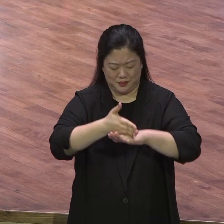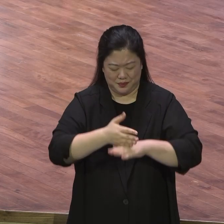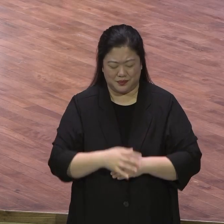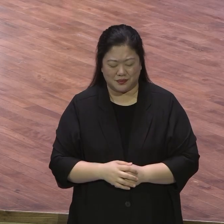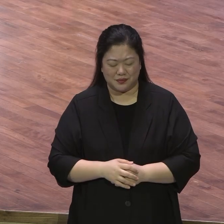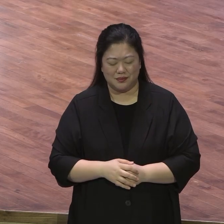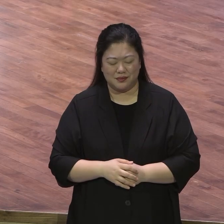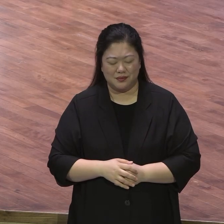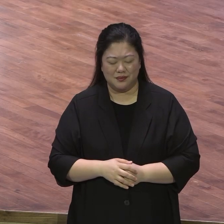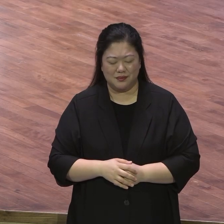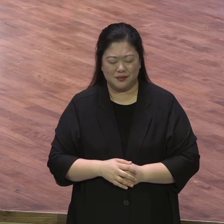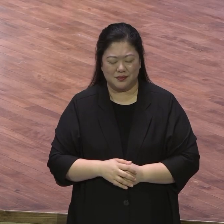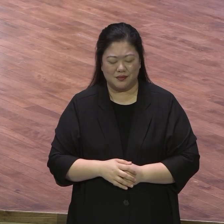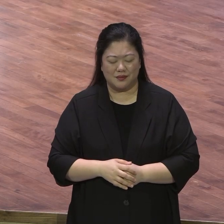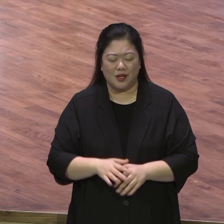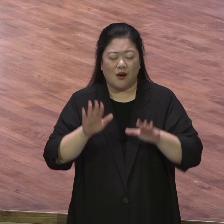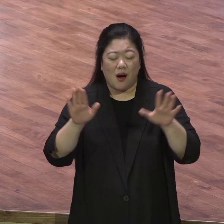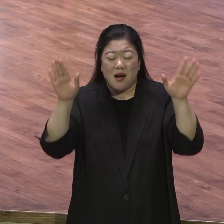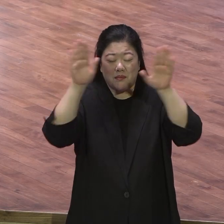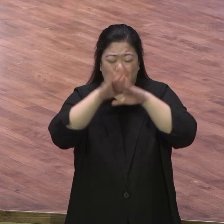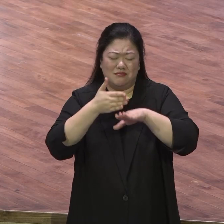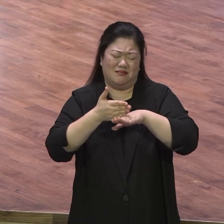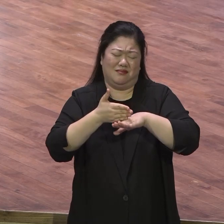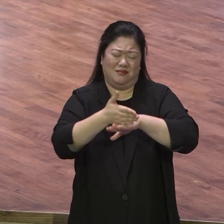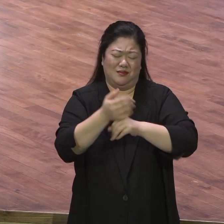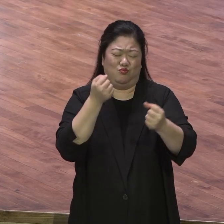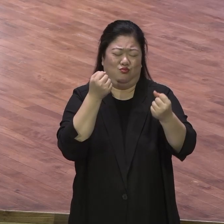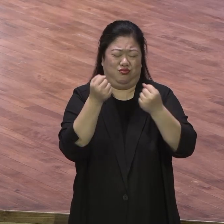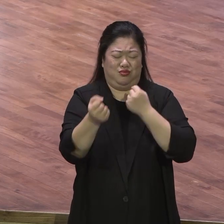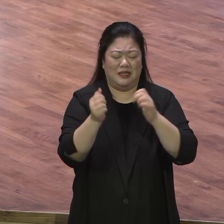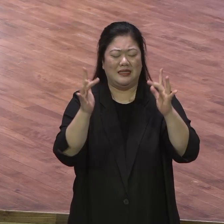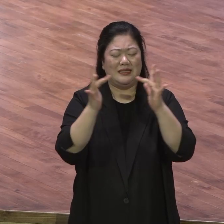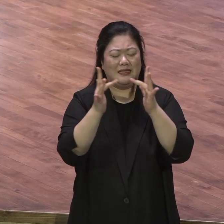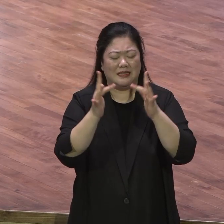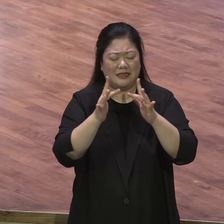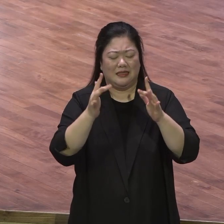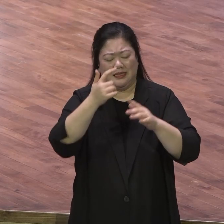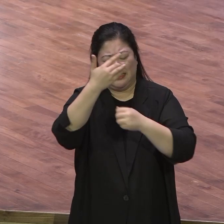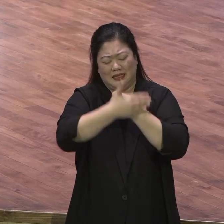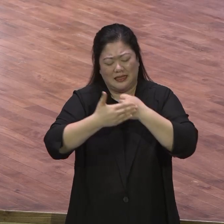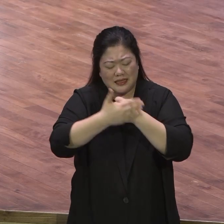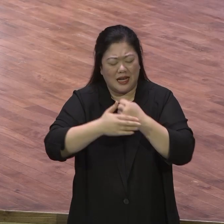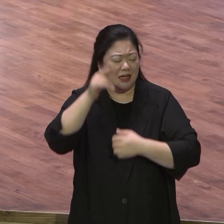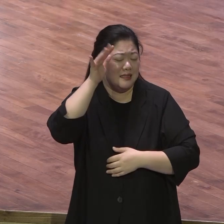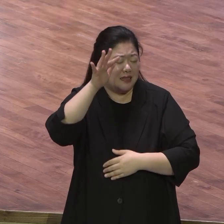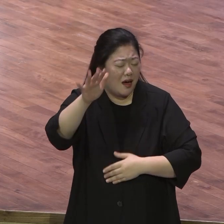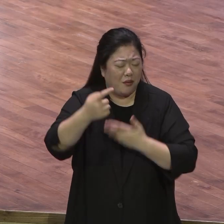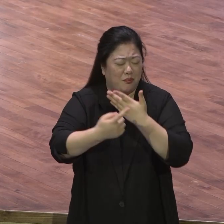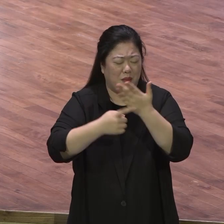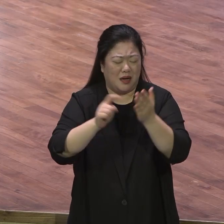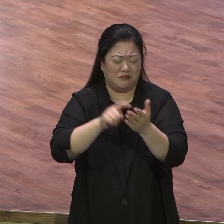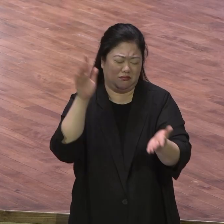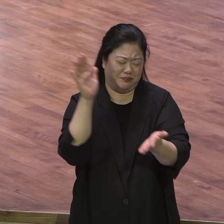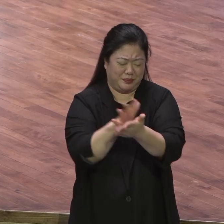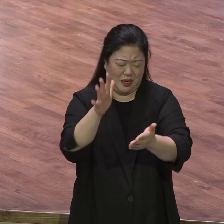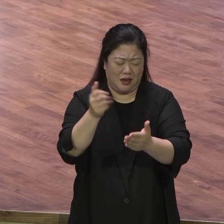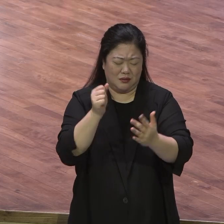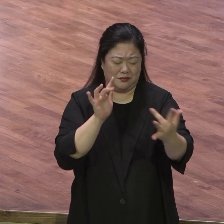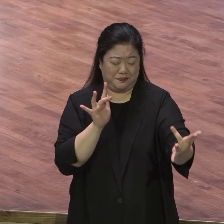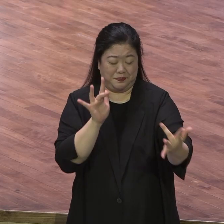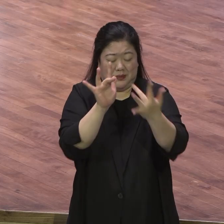갈급한 마음으로 밤이 깊은 이 시간에도 은혜 받겠다고 심리학 기도에 온라인 예배 드리는 모든